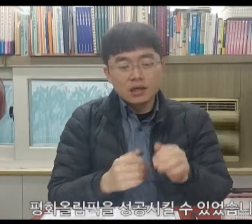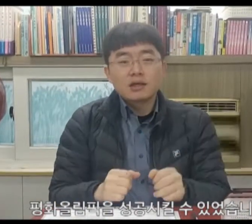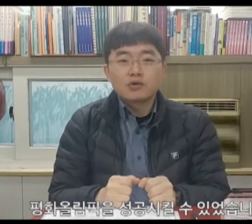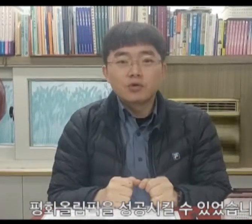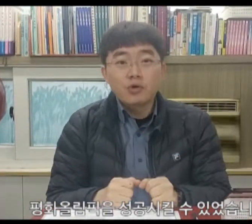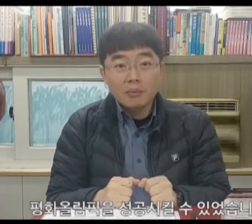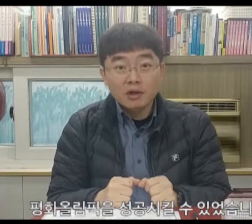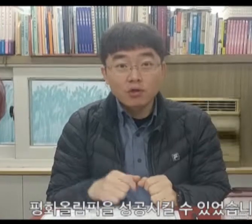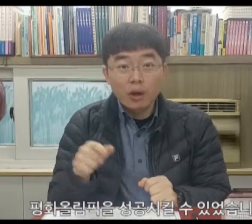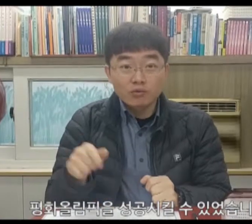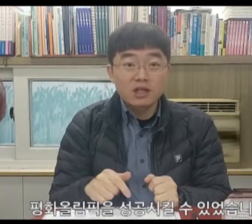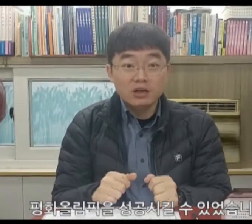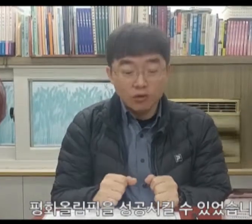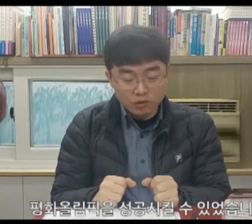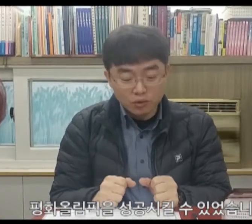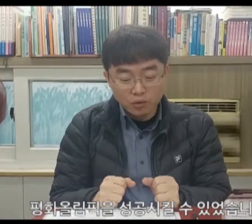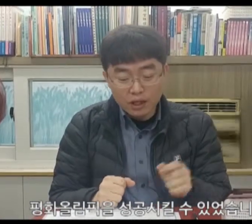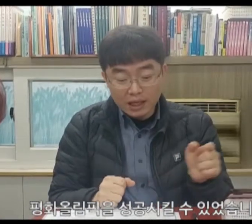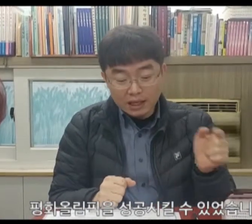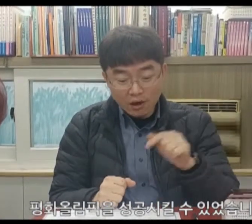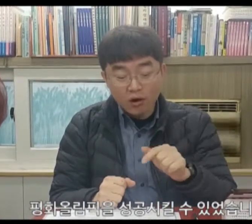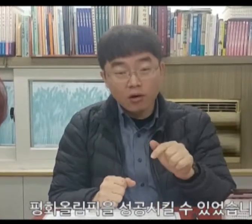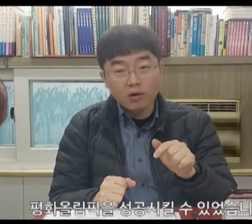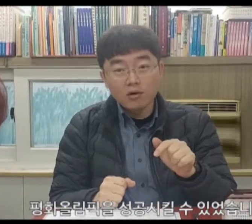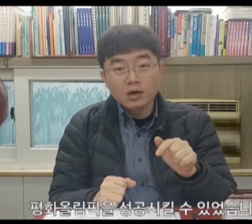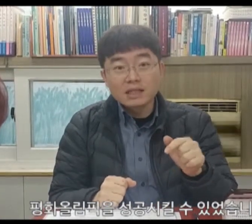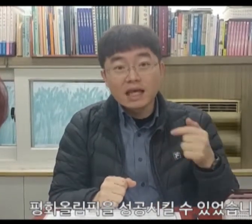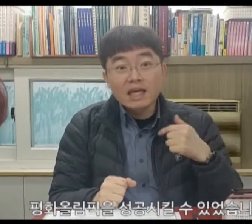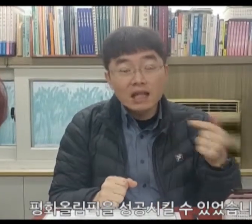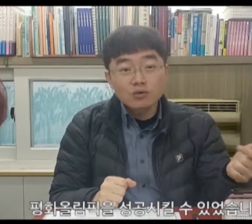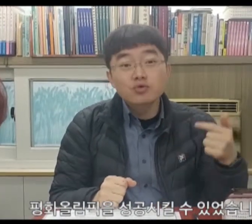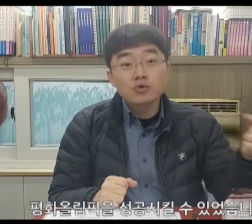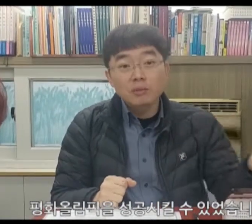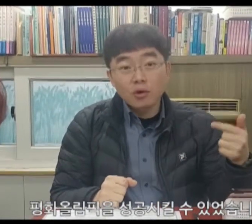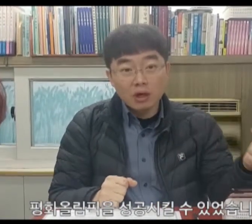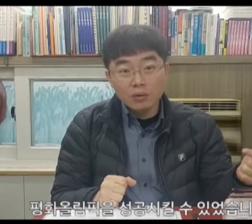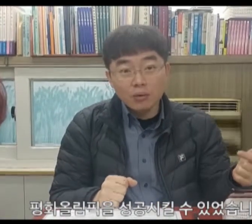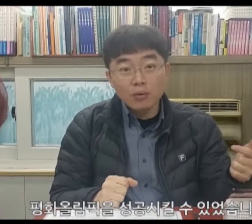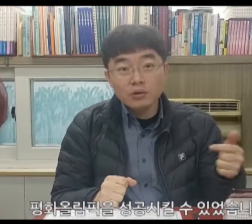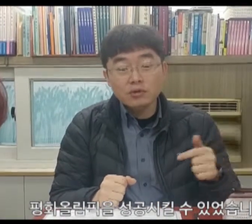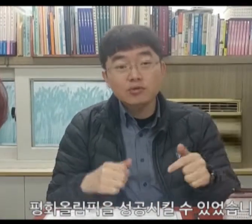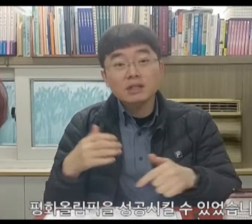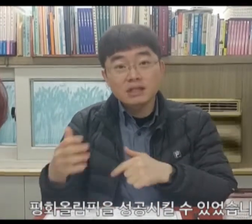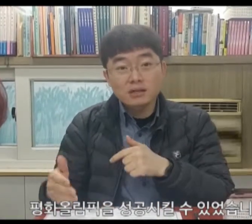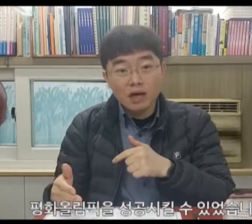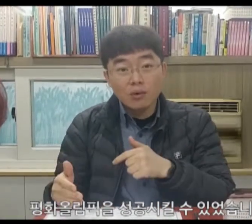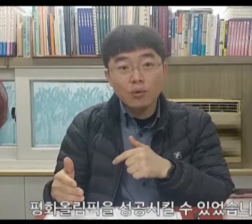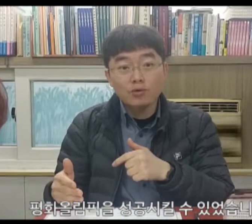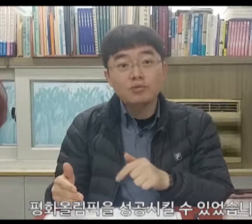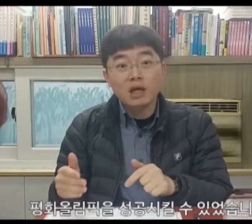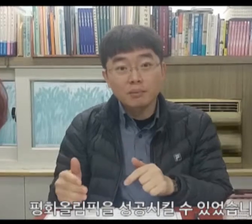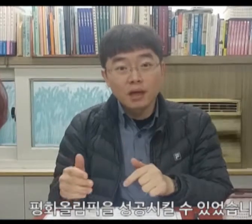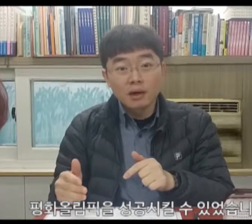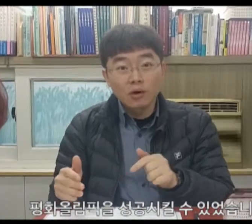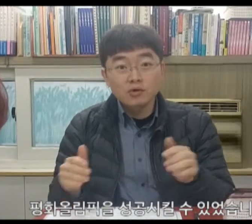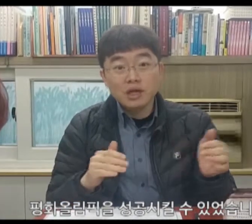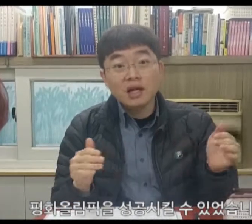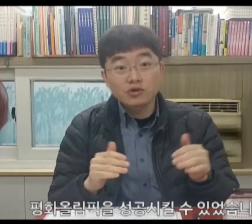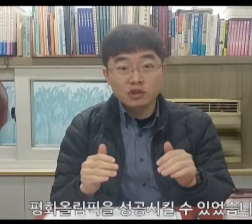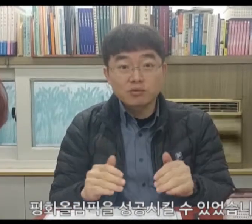이 정도로 하면 여기 문장이 어느 정도가 얘기하는 구도적인 표현하고 그리고 소화 쓰는 거하고 좀 약간 어느 정도 따라갈 수 있는 부분이